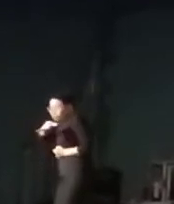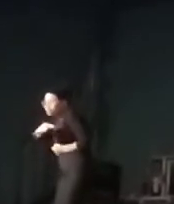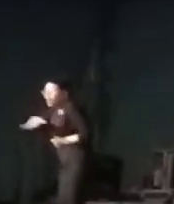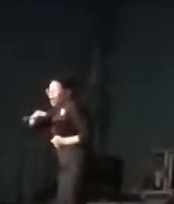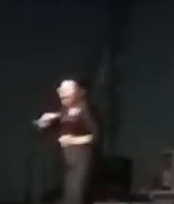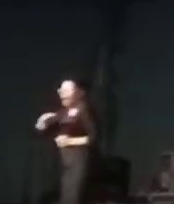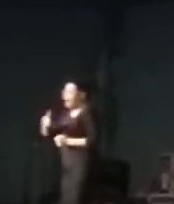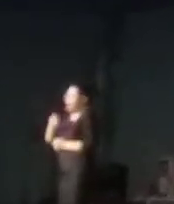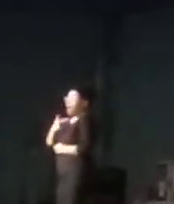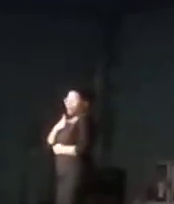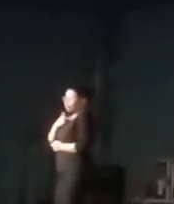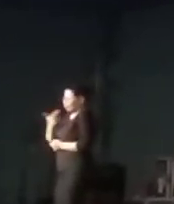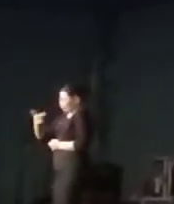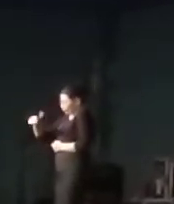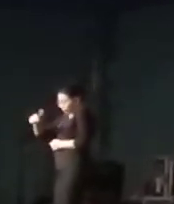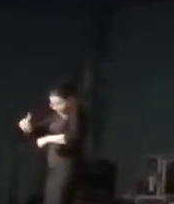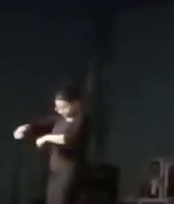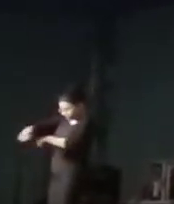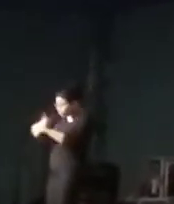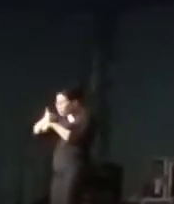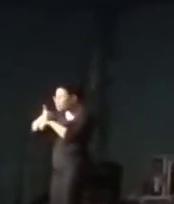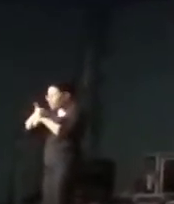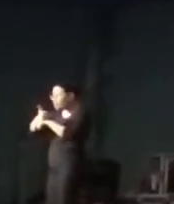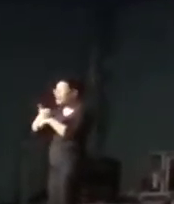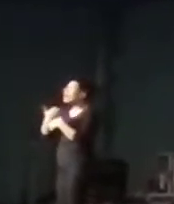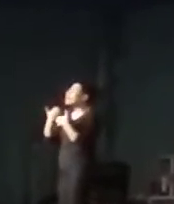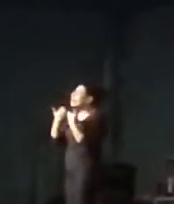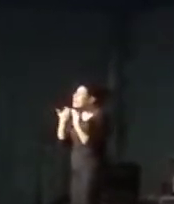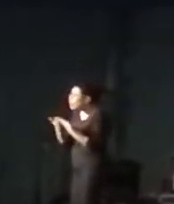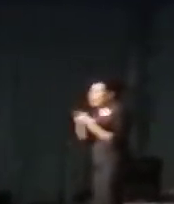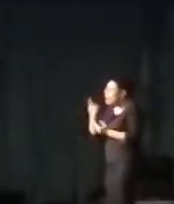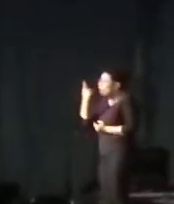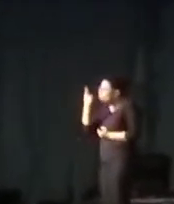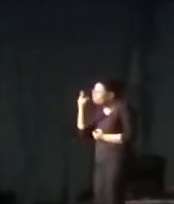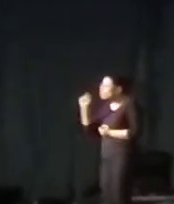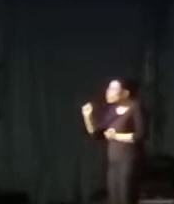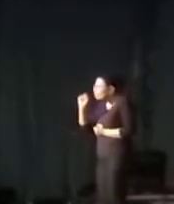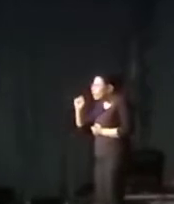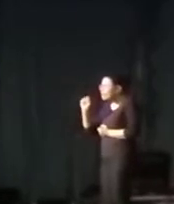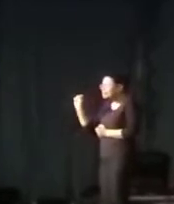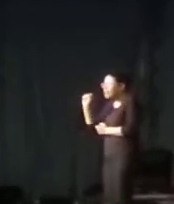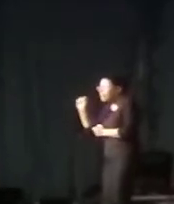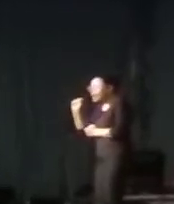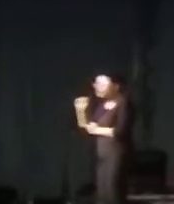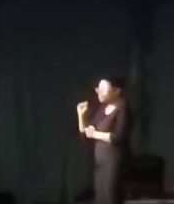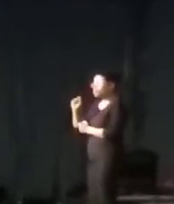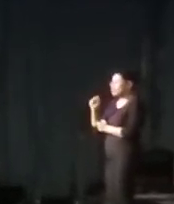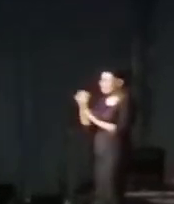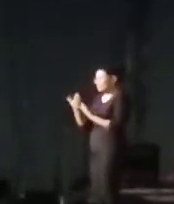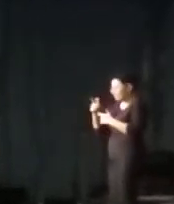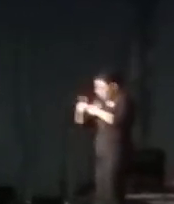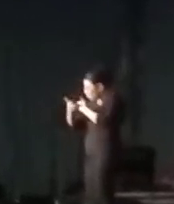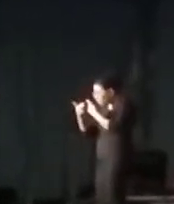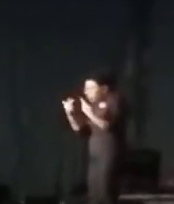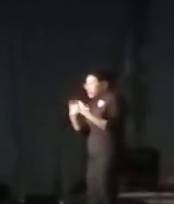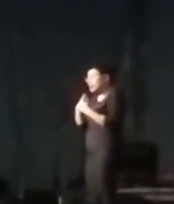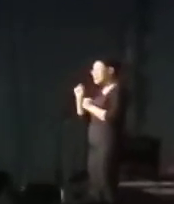formalizada. Criminologia é um semestre de alguma coisa. O IBCCREM